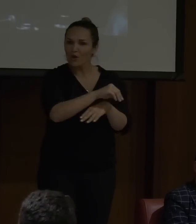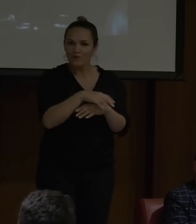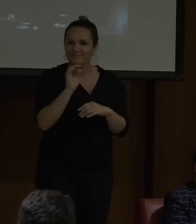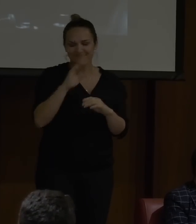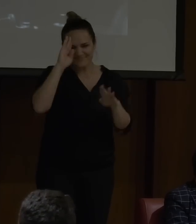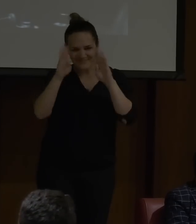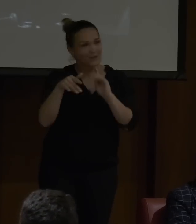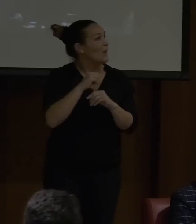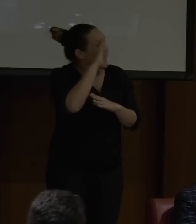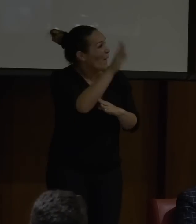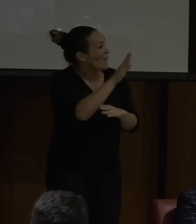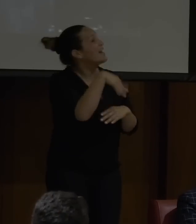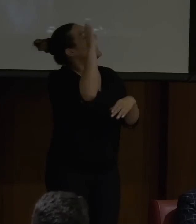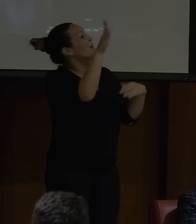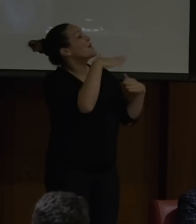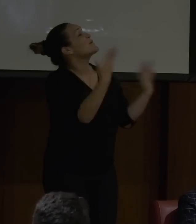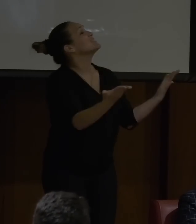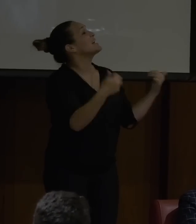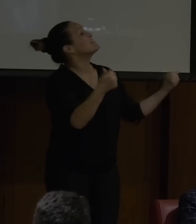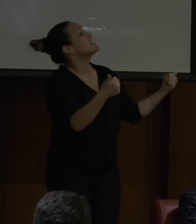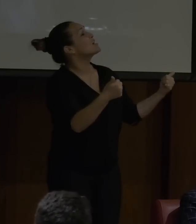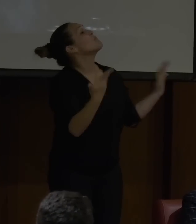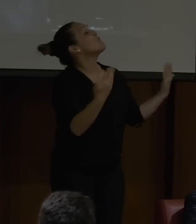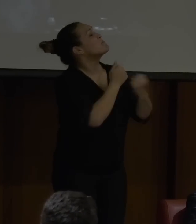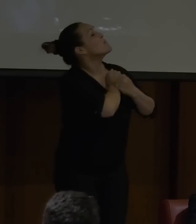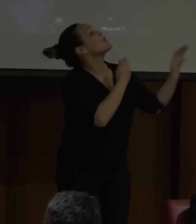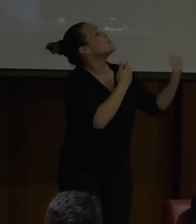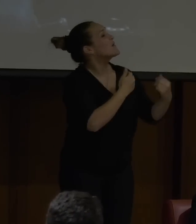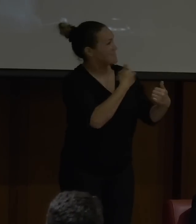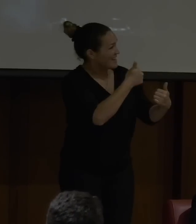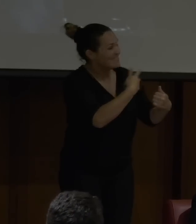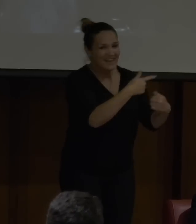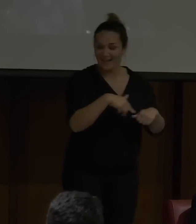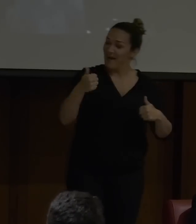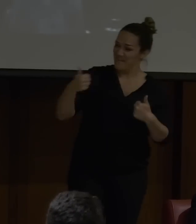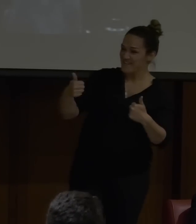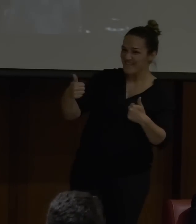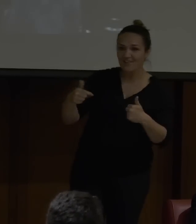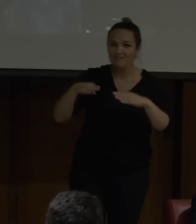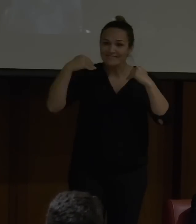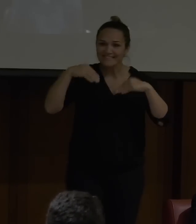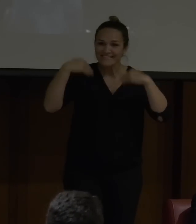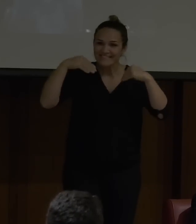efusividad, con una alegría. Matilde, ¿cómo amaneciste, mi amor? Las expresiones, de esas expresiones.